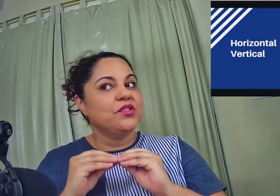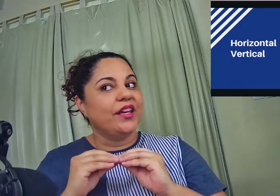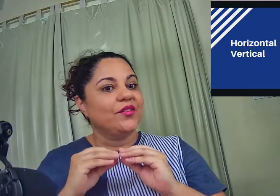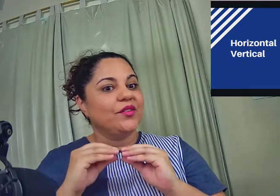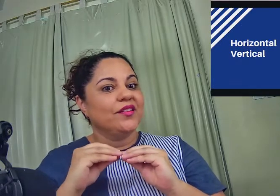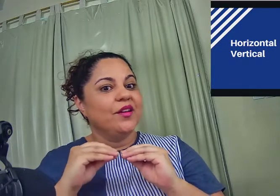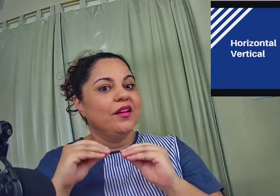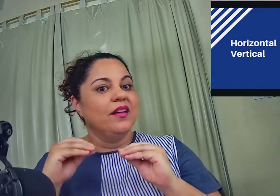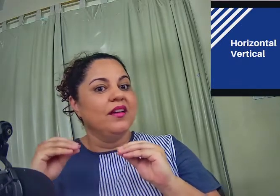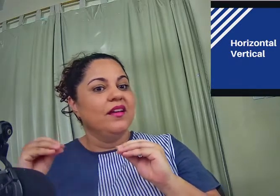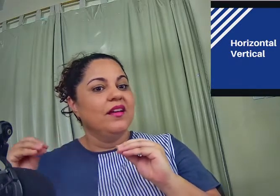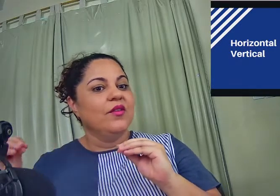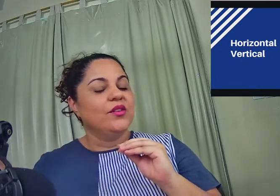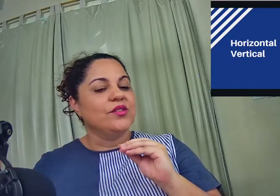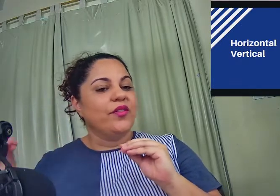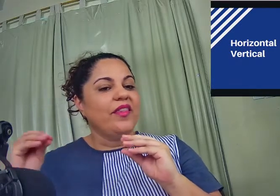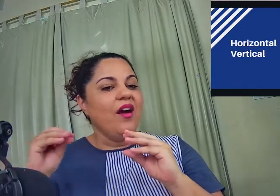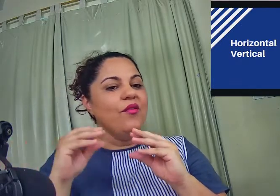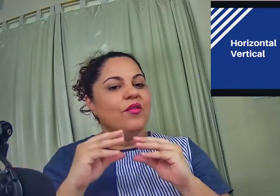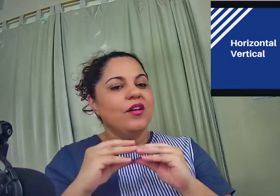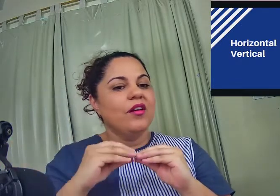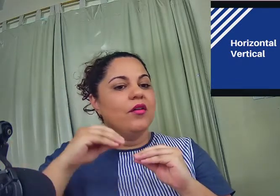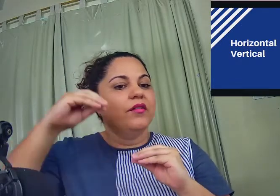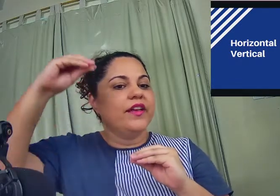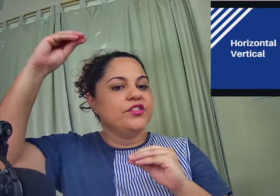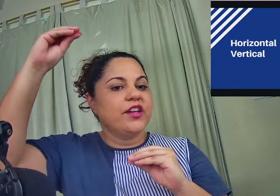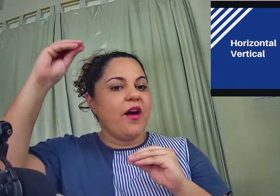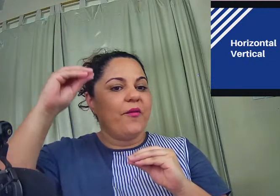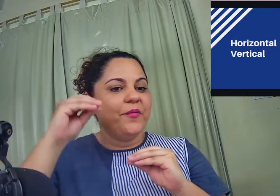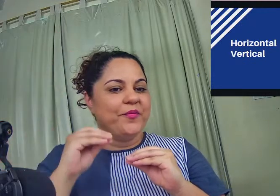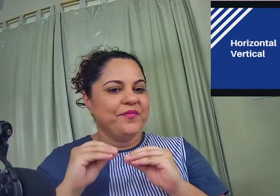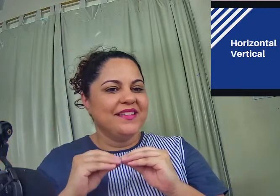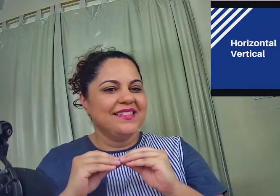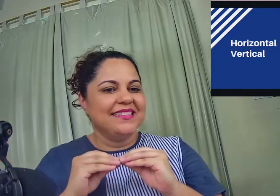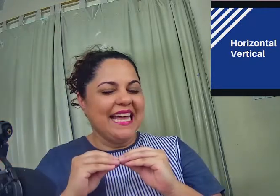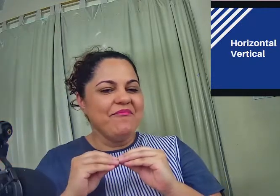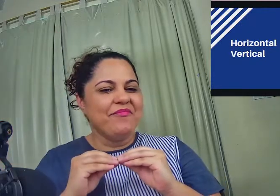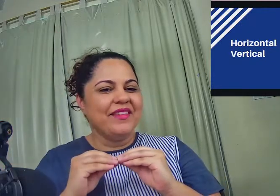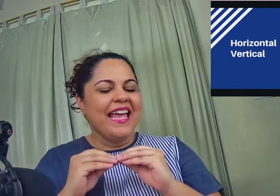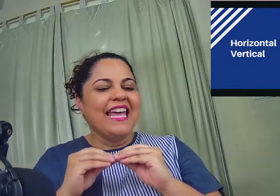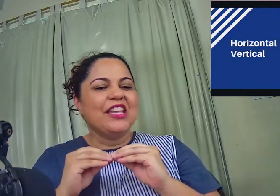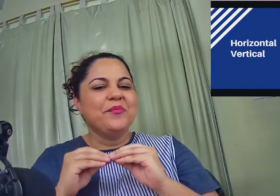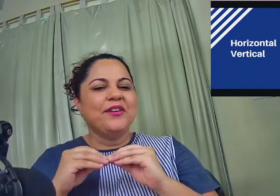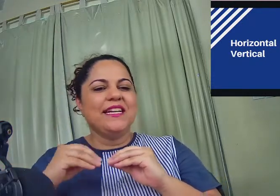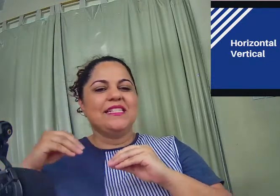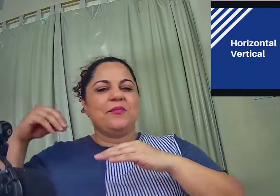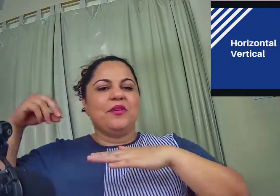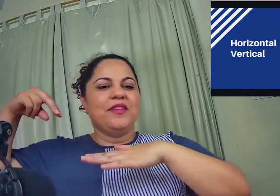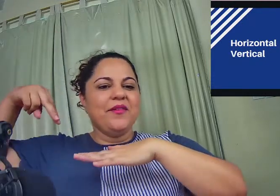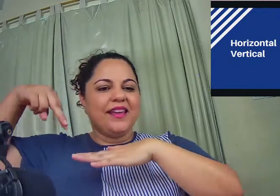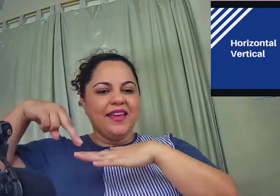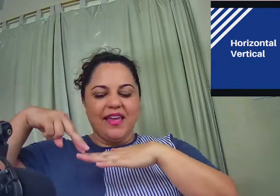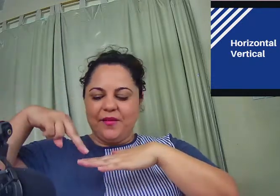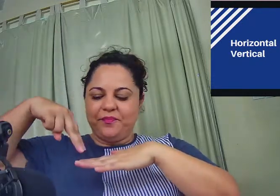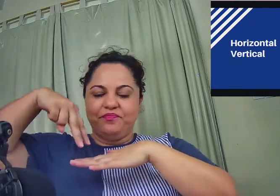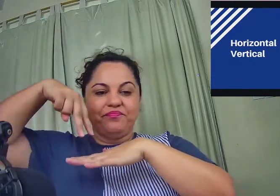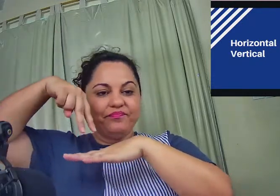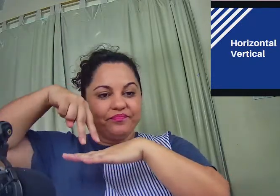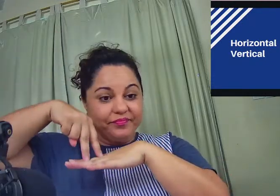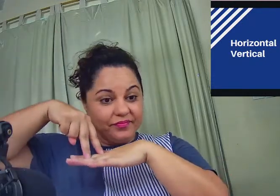objeto, horizontal ou vertical, né? Então, por exemplo, eu tenho aqui